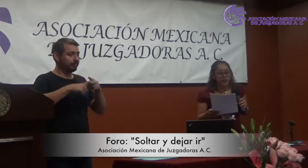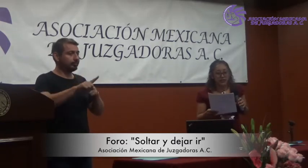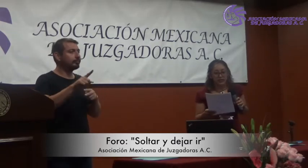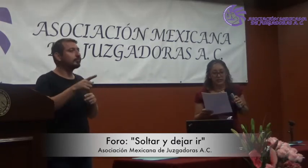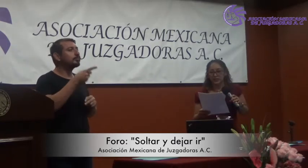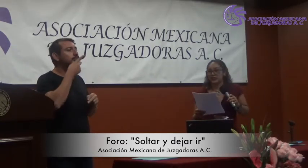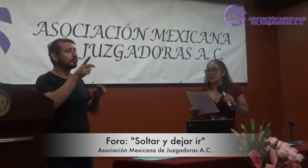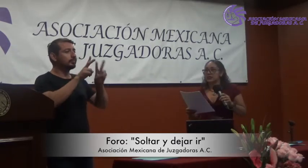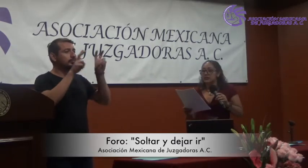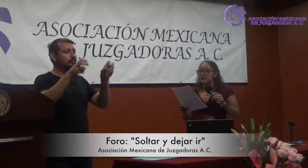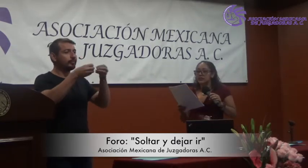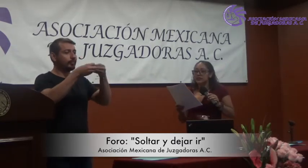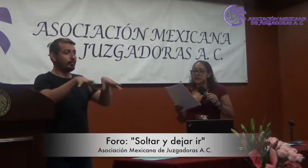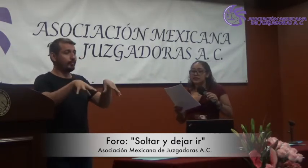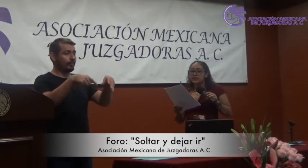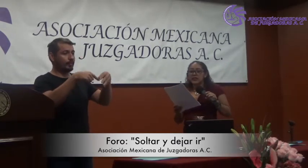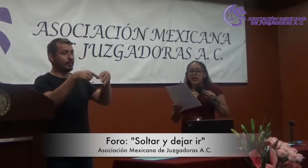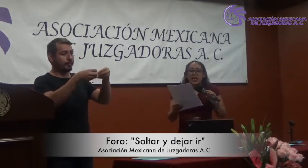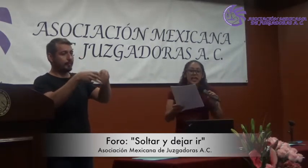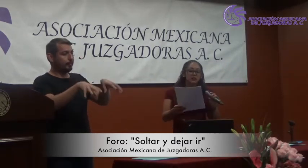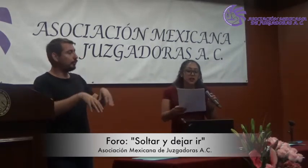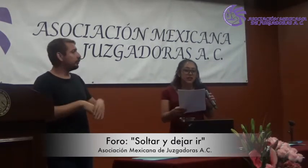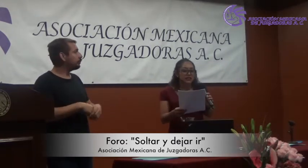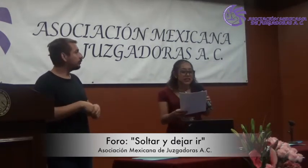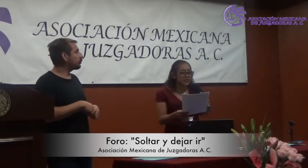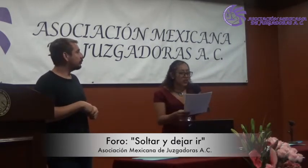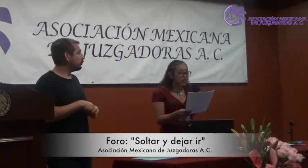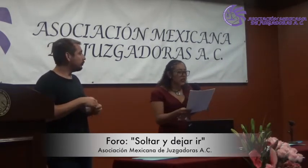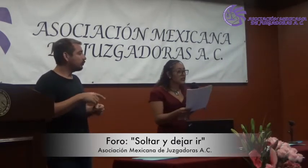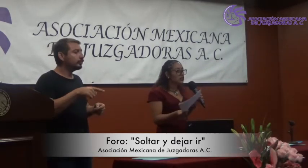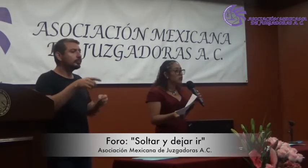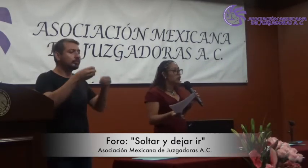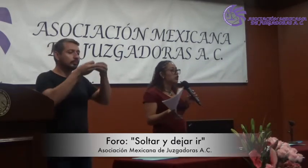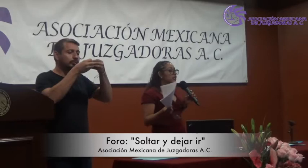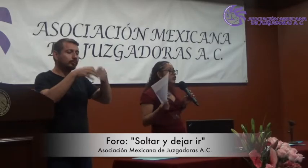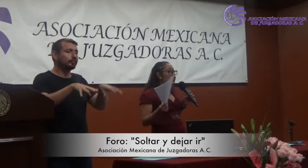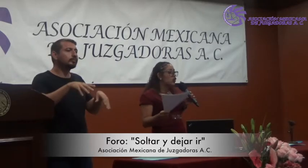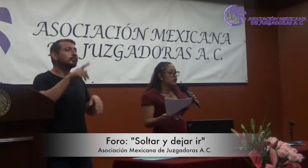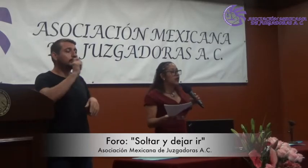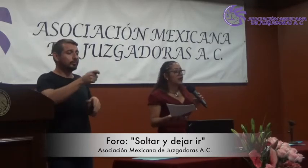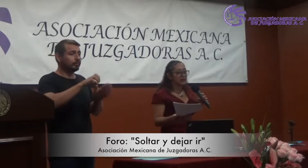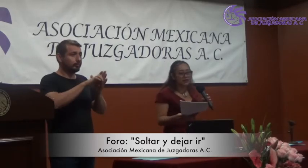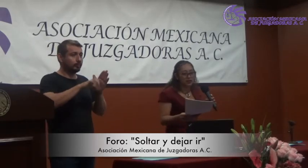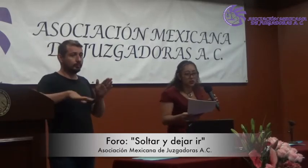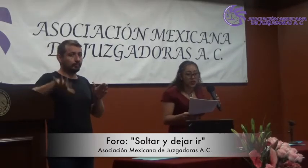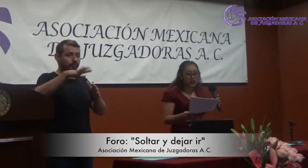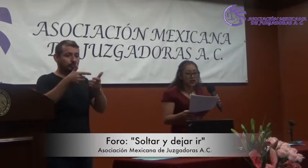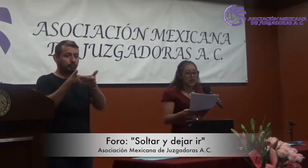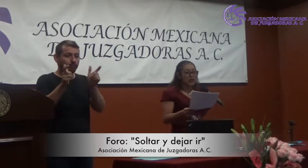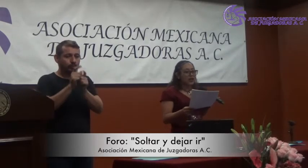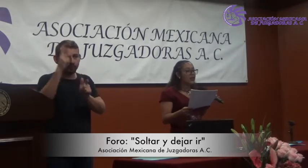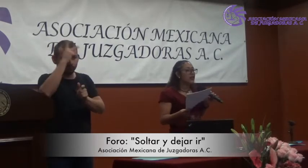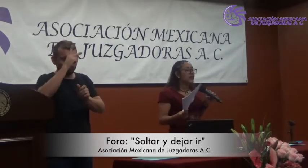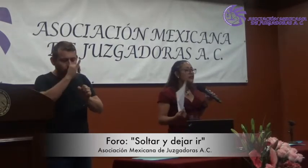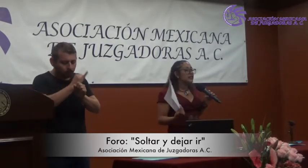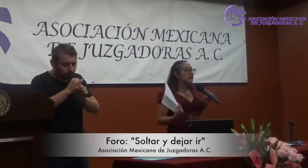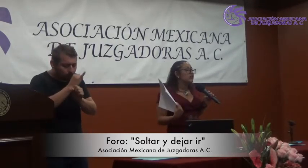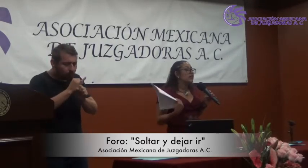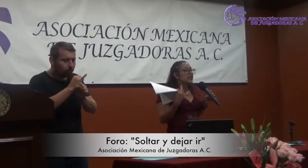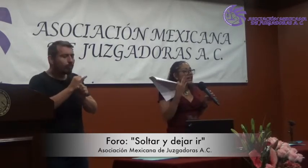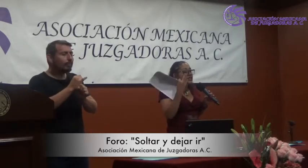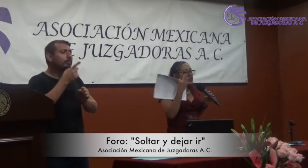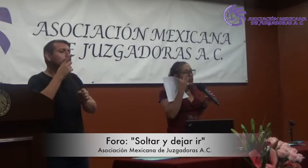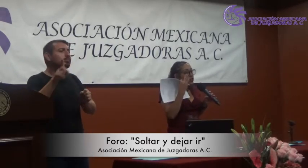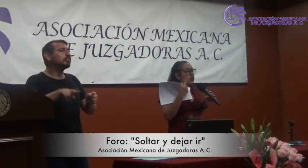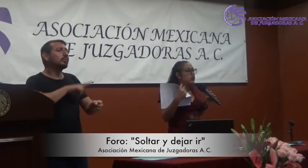las pérdidas. Las pérdidas en la psicología son un proceso normal, natural. Es